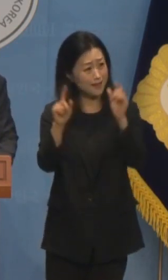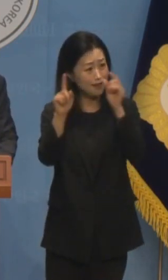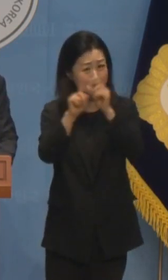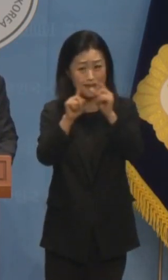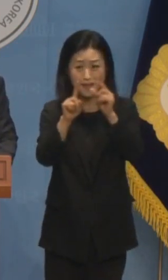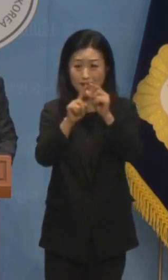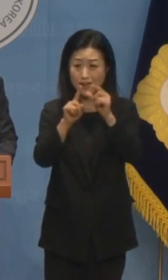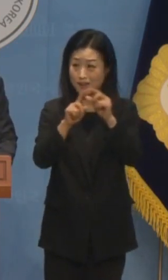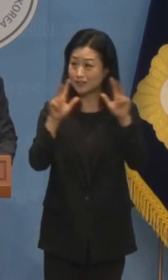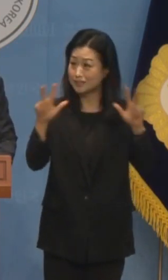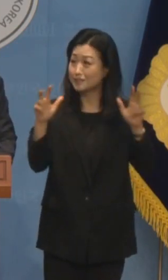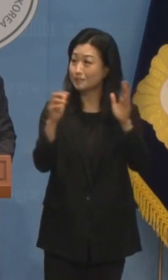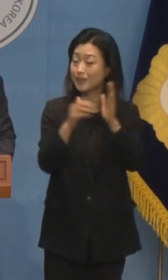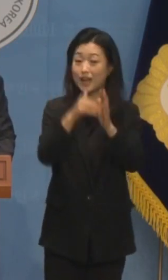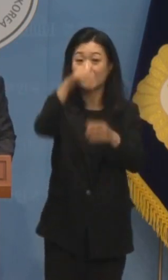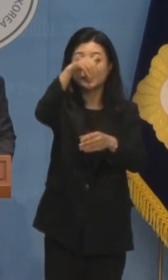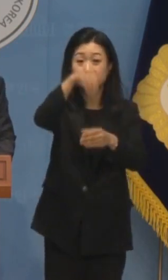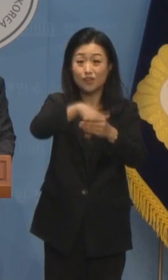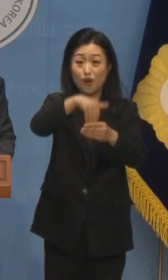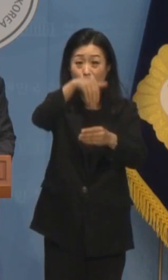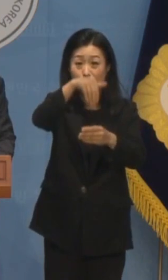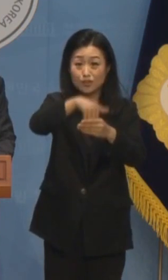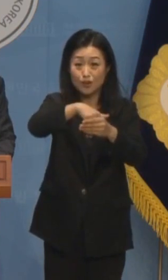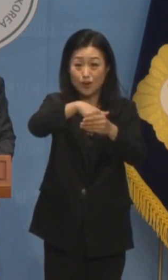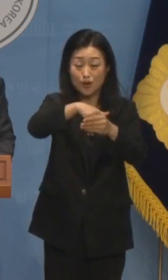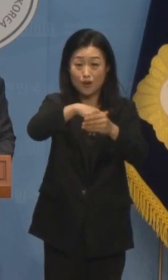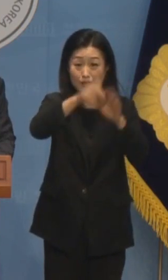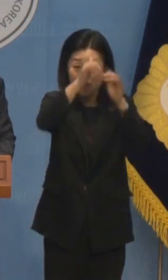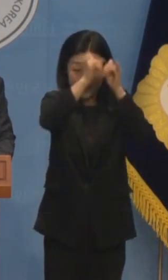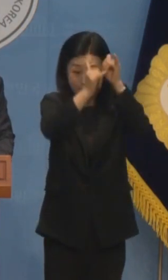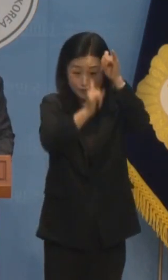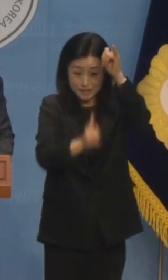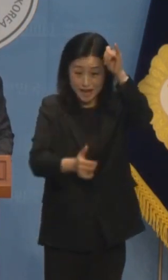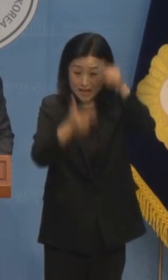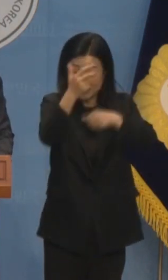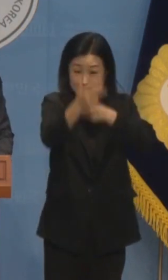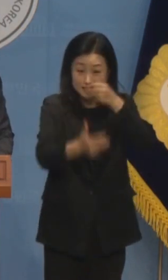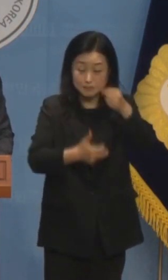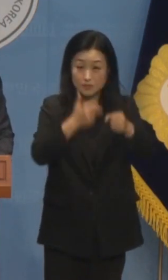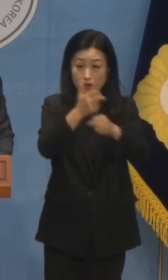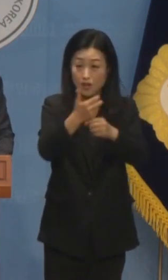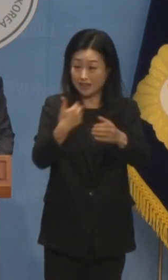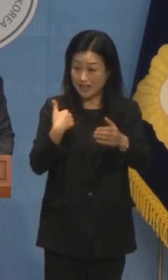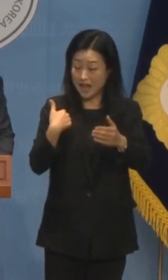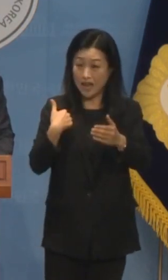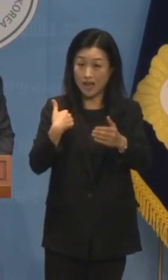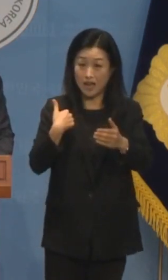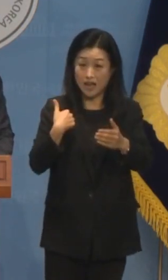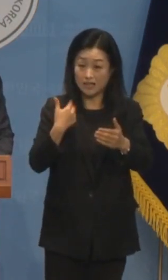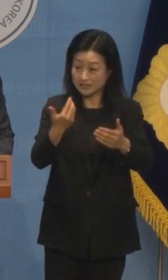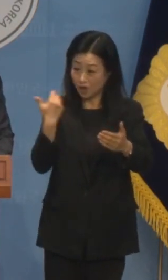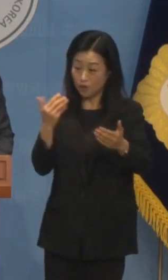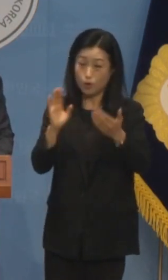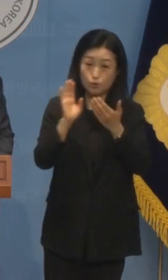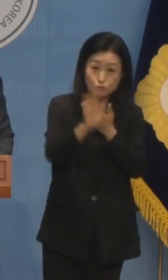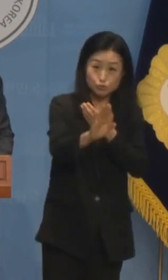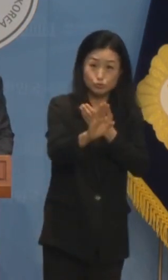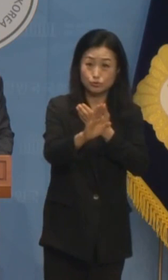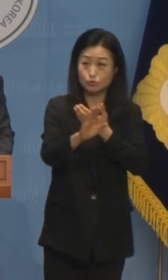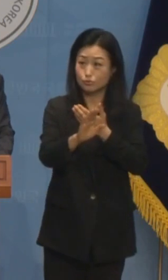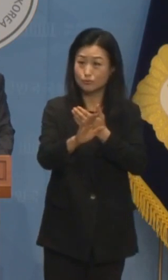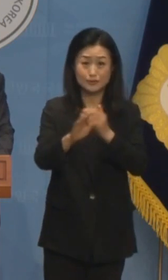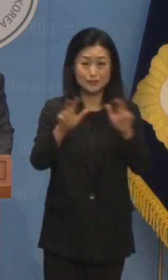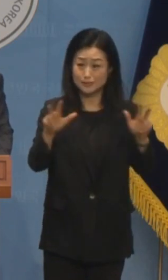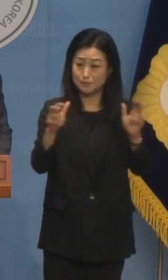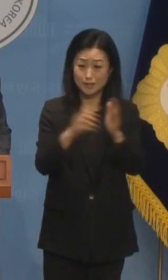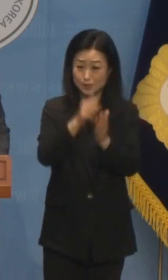대한민국 선거사법 역사 70년 동안 제 이전에도 제 이후에도 단 한 번도